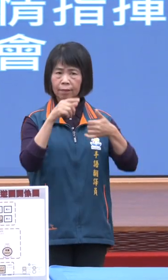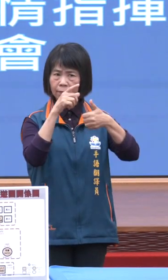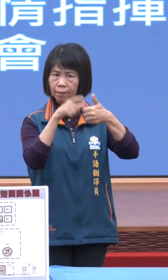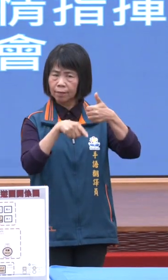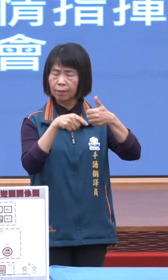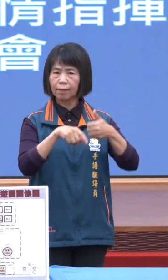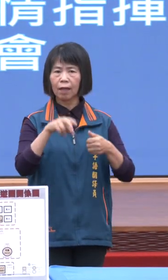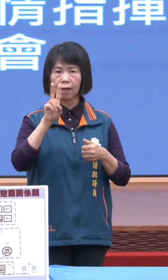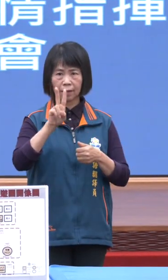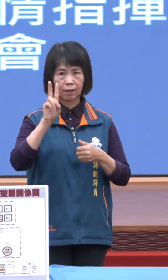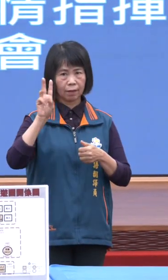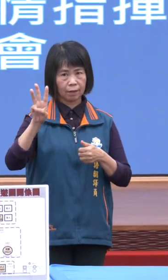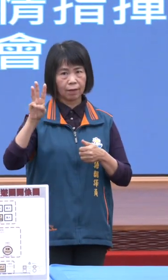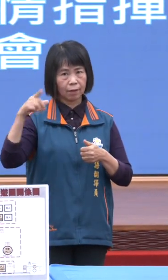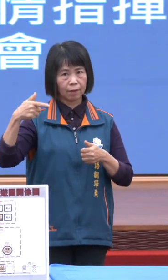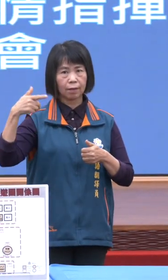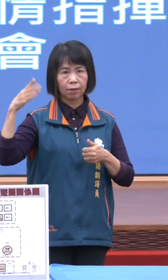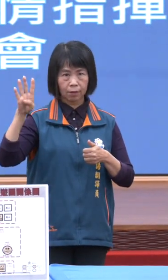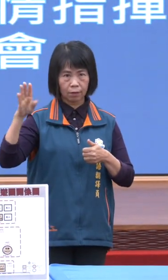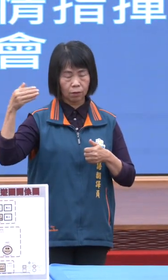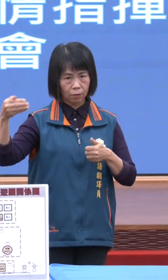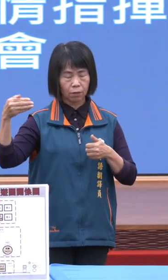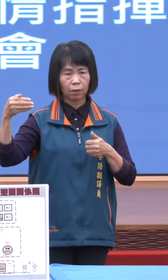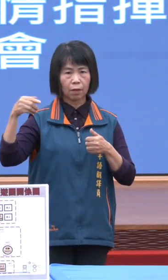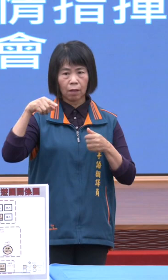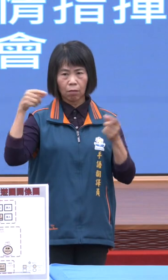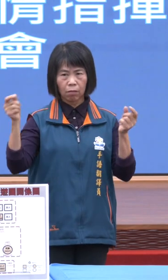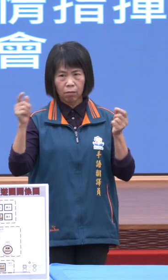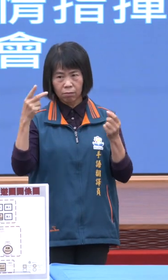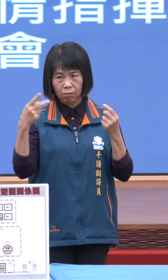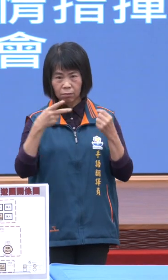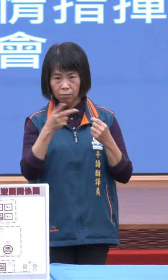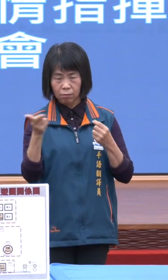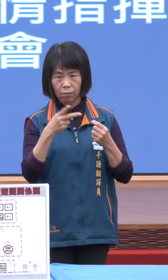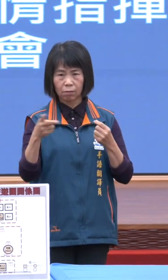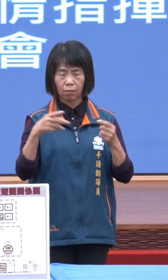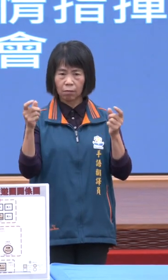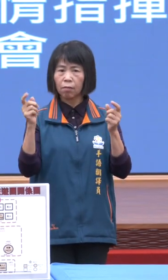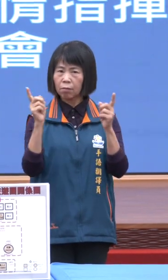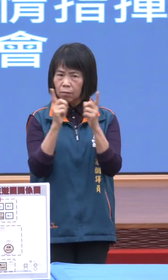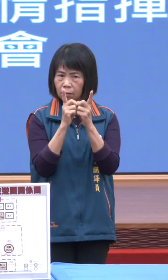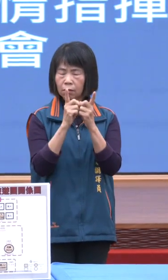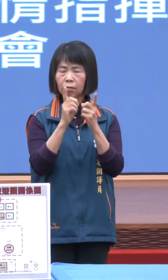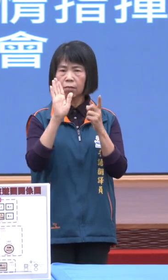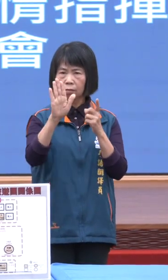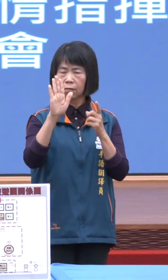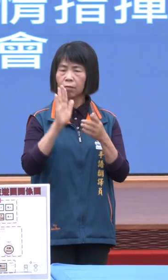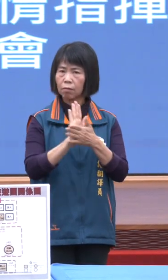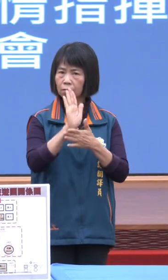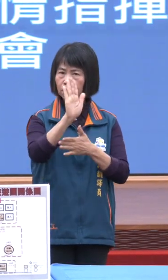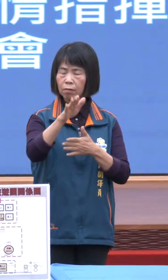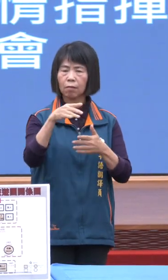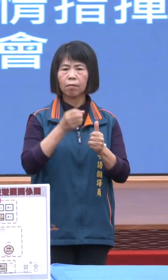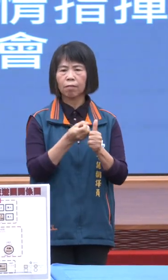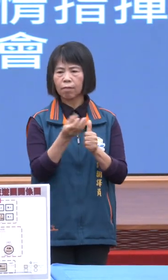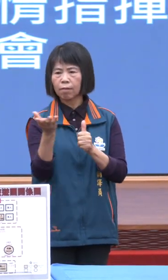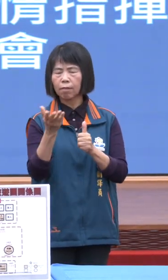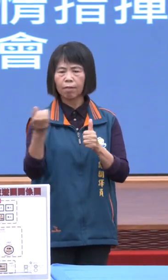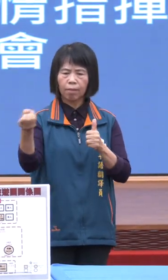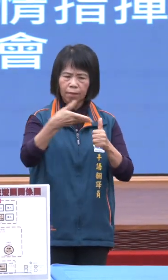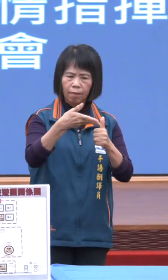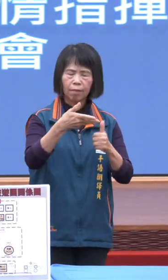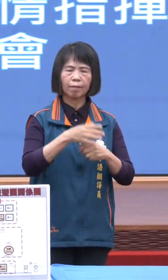们23649有一个比较密切的接触之后，然后造成感染的结